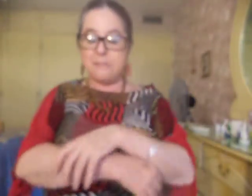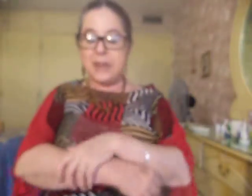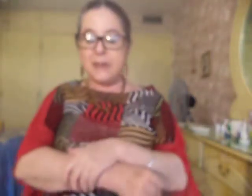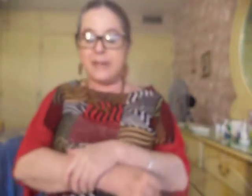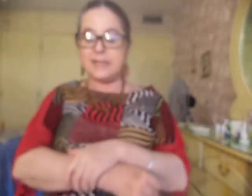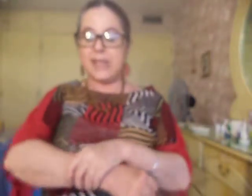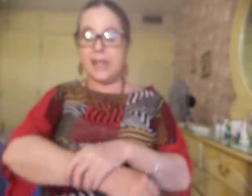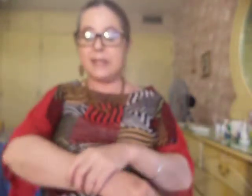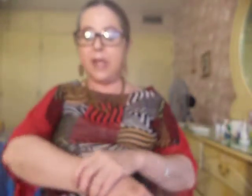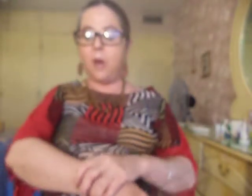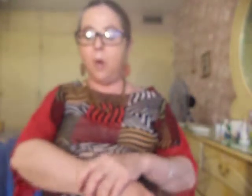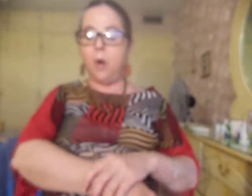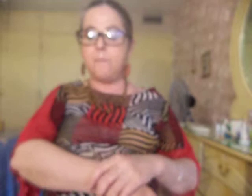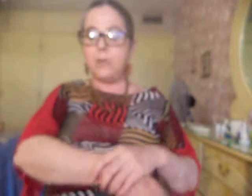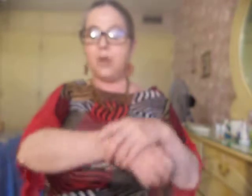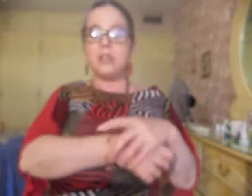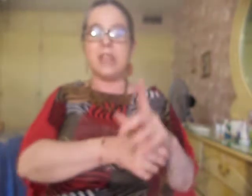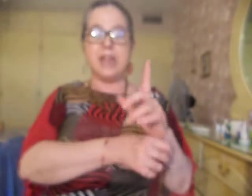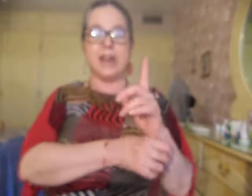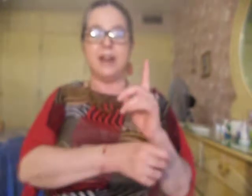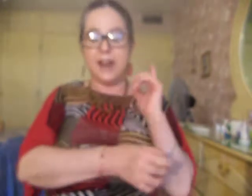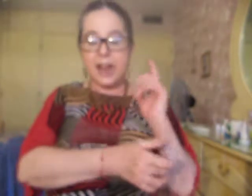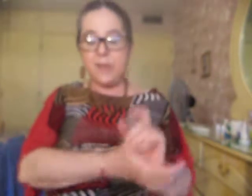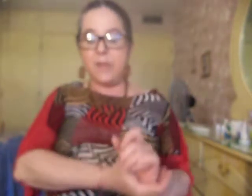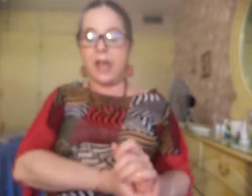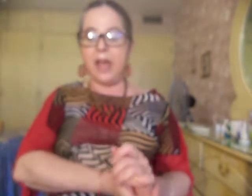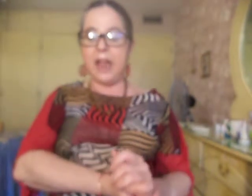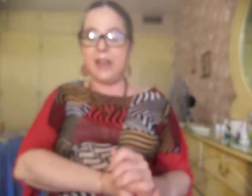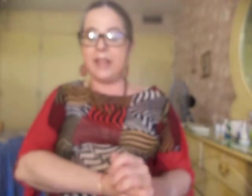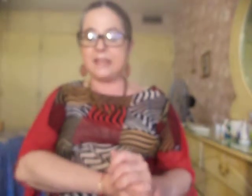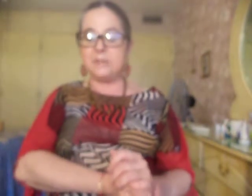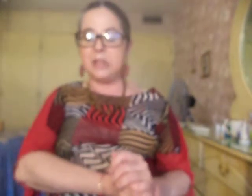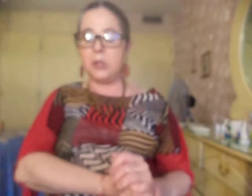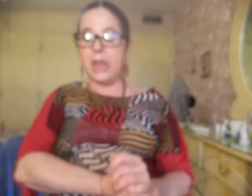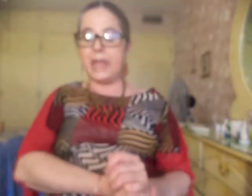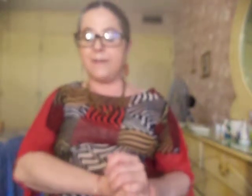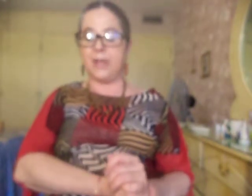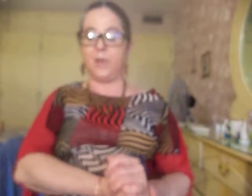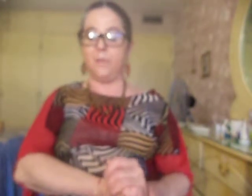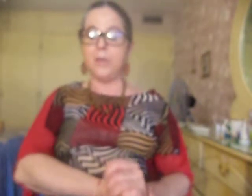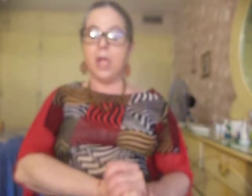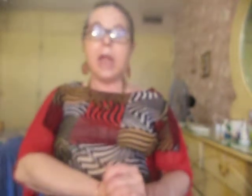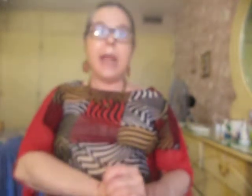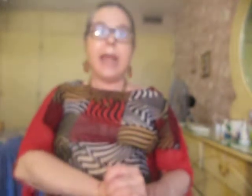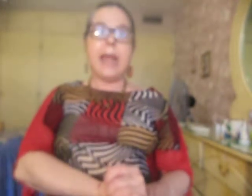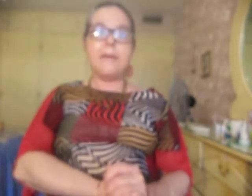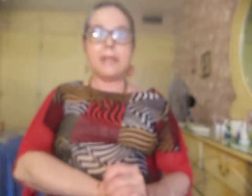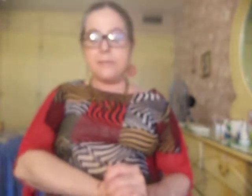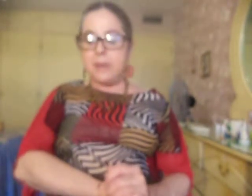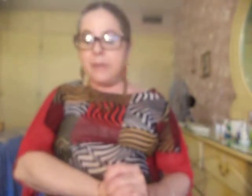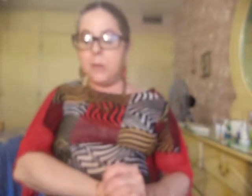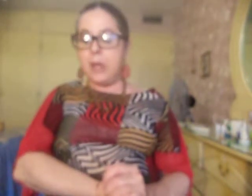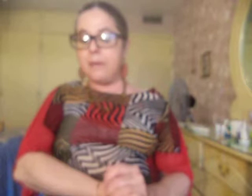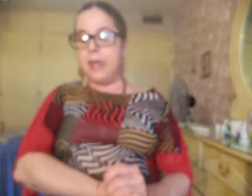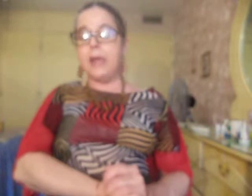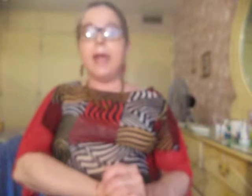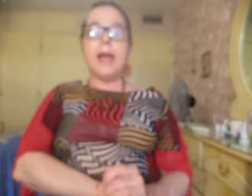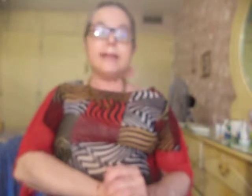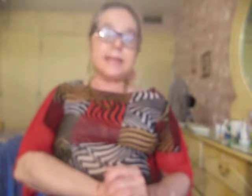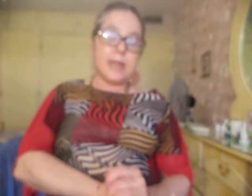vitamina B7 o biotina ayuda al crecimiento del cabello. La vitamina B9, que se